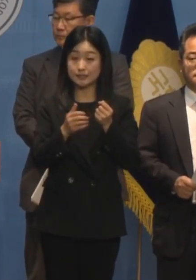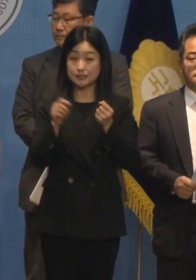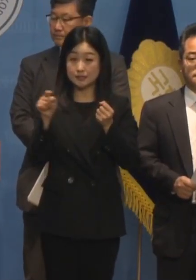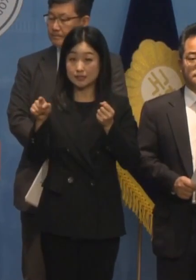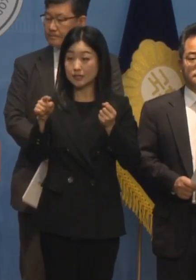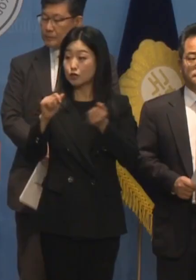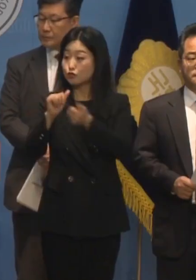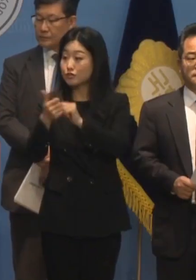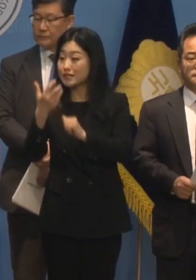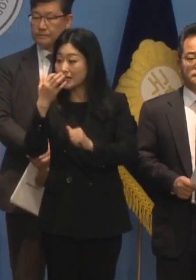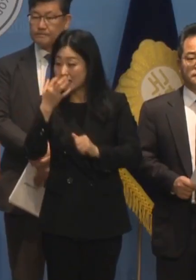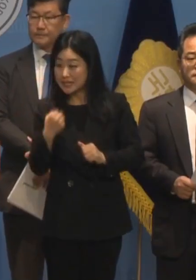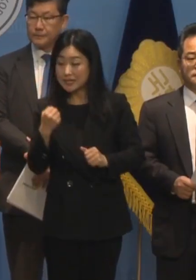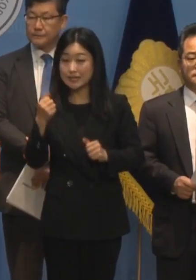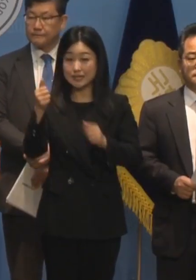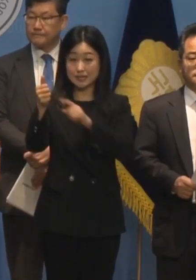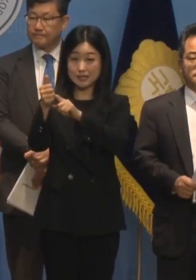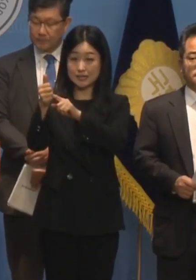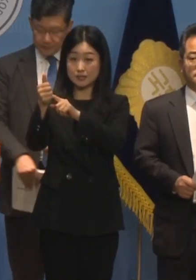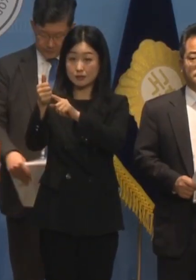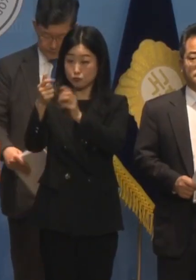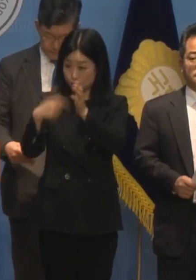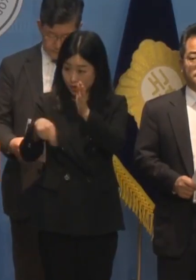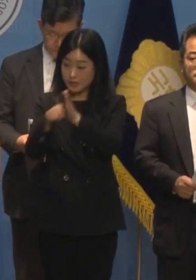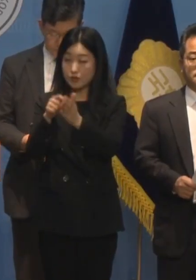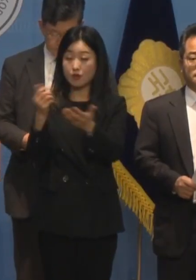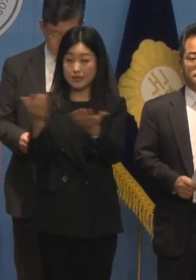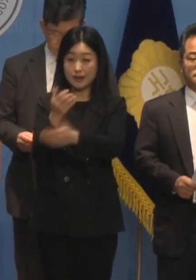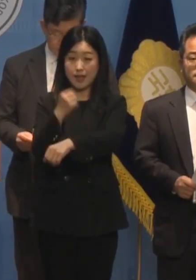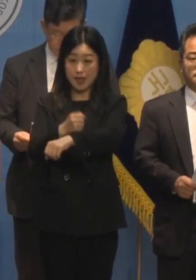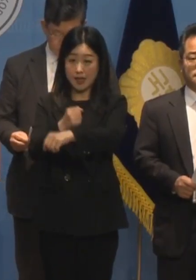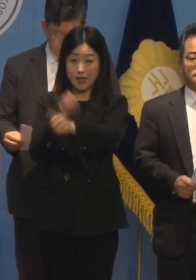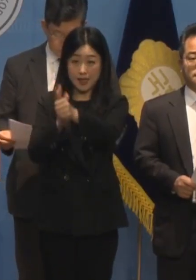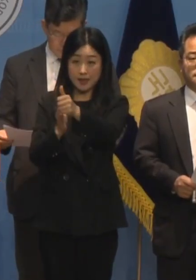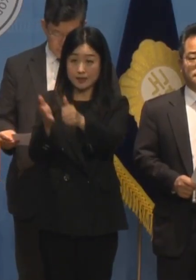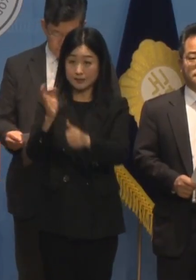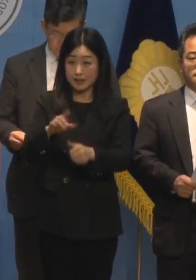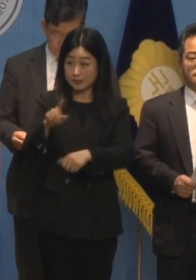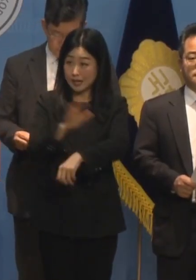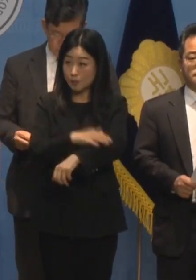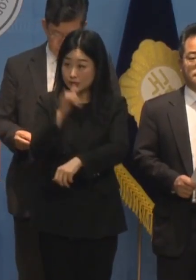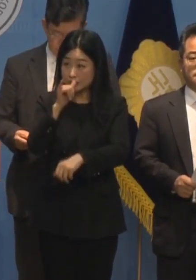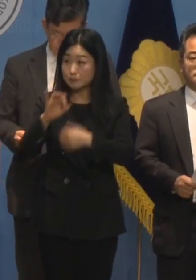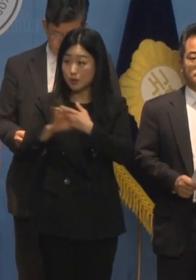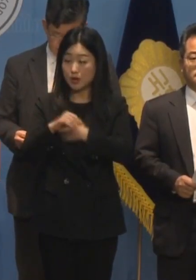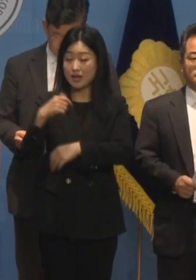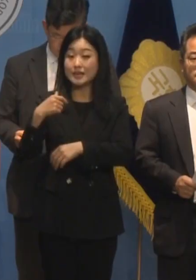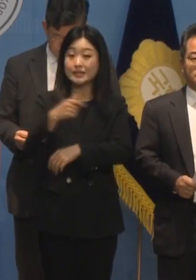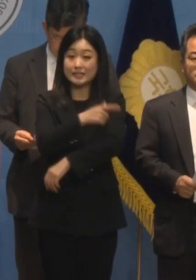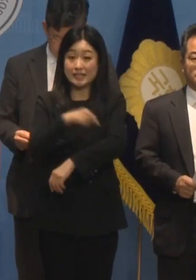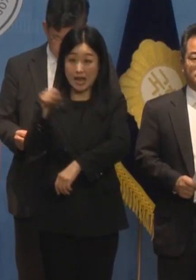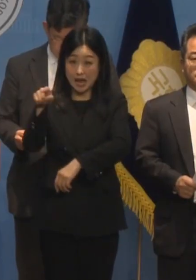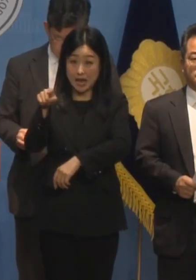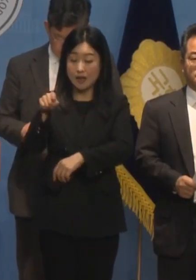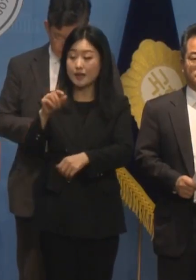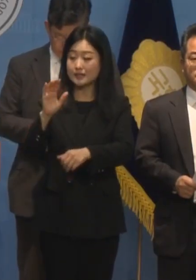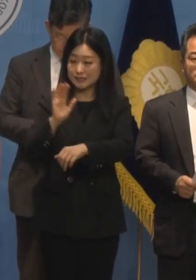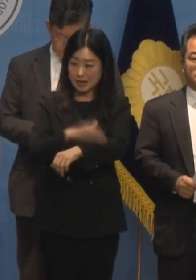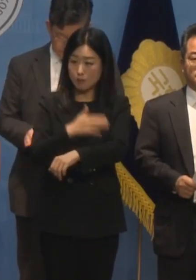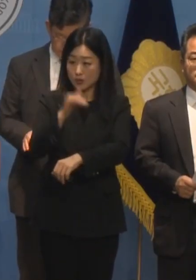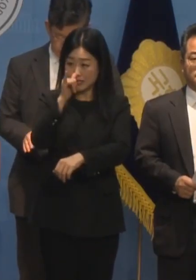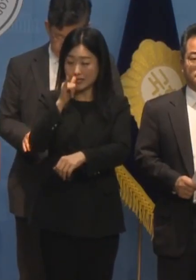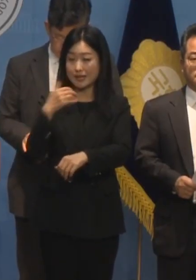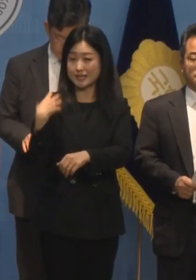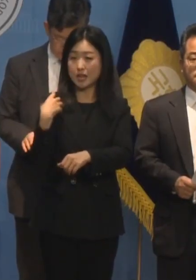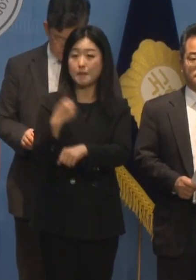입장에서 회사를 위해서 의사결정을 하라는 겁니다. 그런데 그런 의사결정이 잘못된 것이면 이사들도 책임을 질 자세를 가져야 된다는 겁니다.